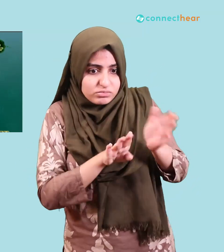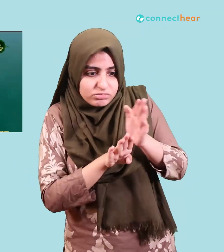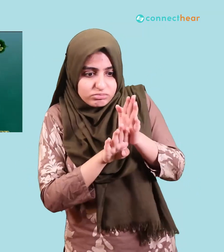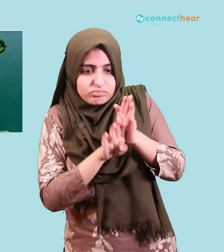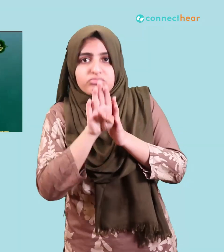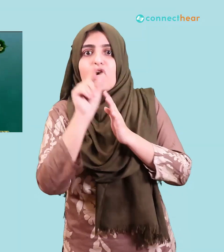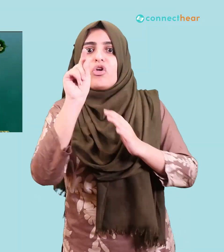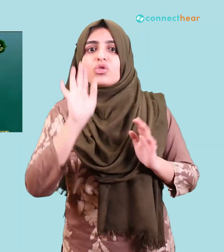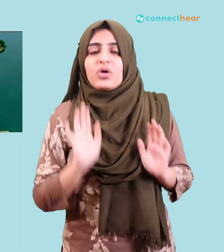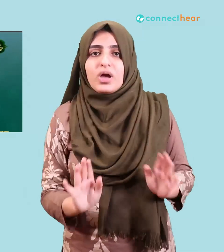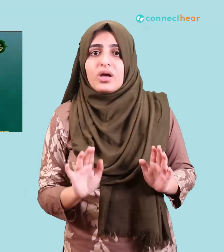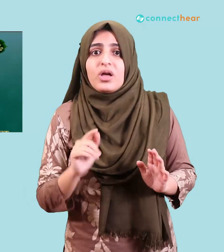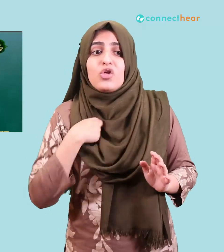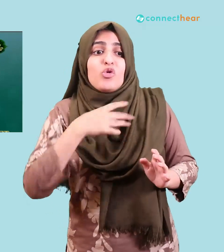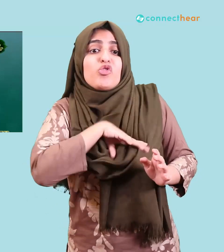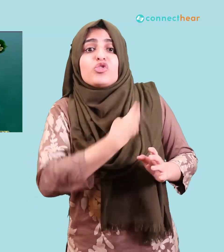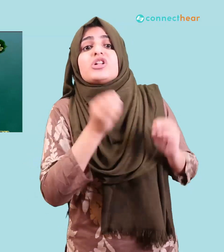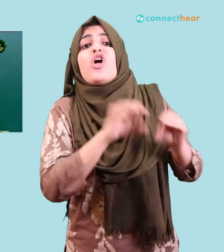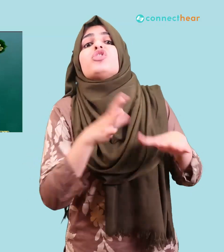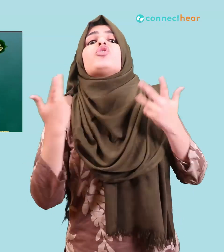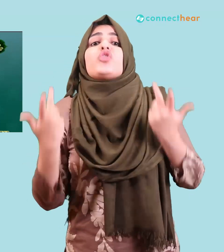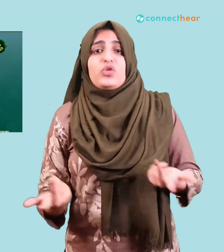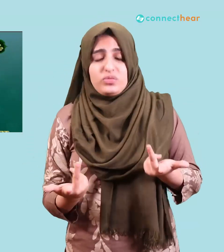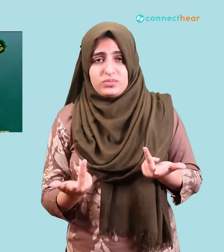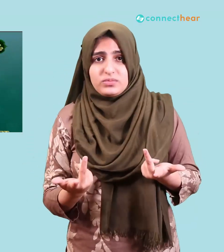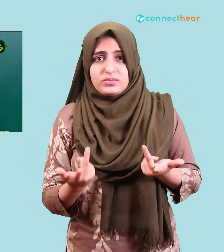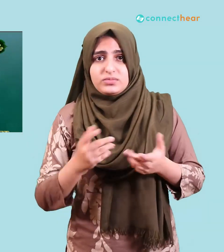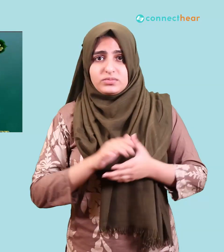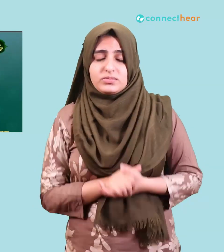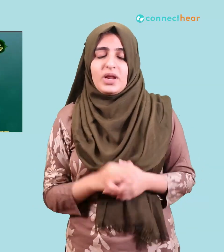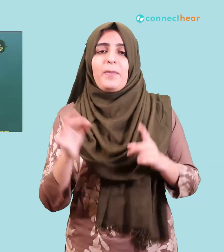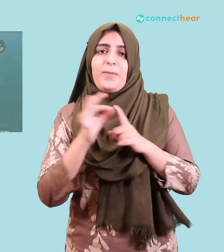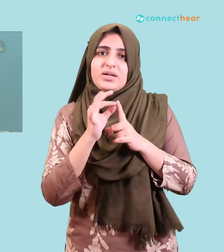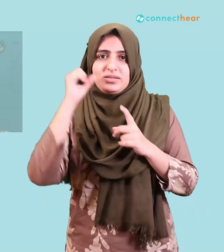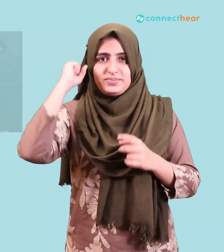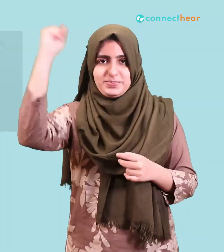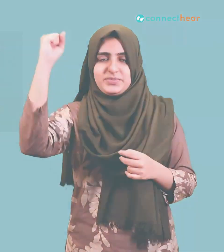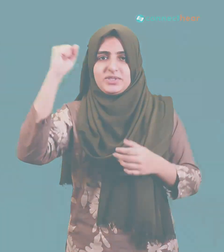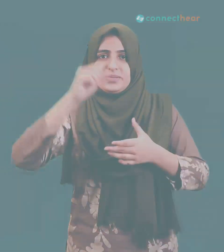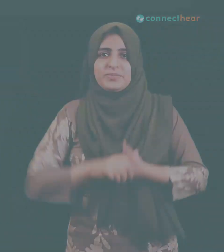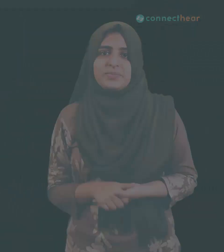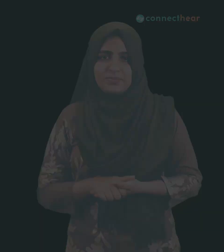اٹھ رہی ہے، تو ہم اس کو نقصان نہ پہنچائیں۔ پاکستان پائندہ باد۔